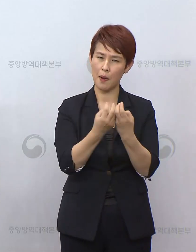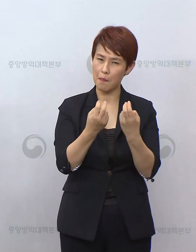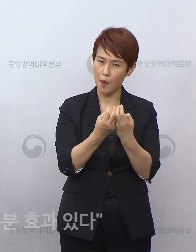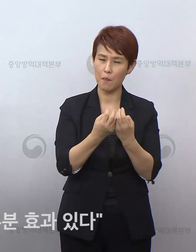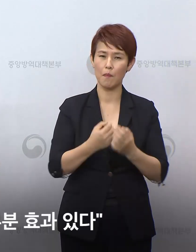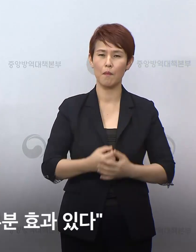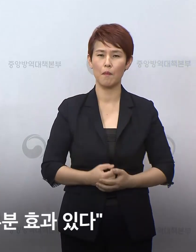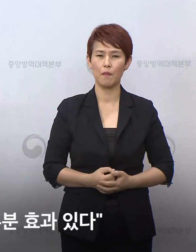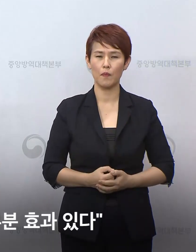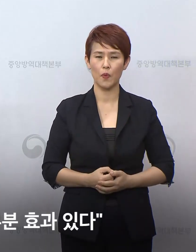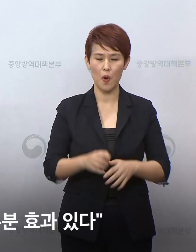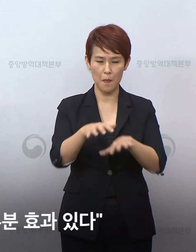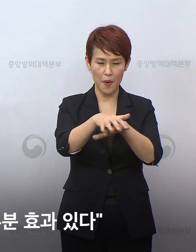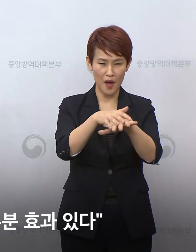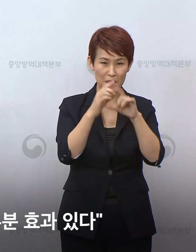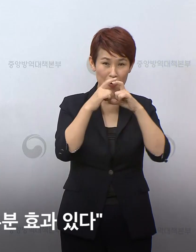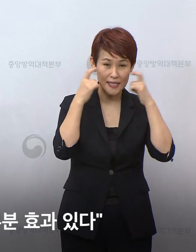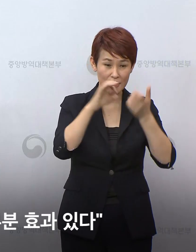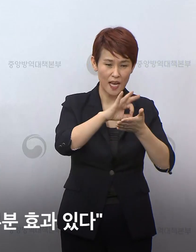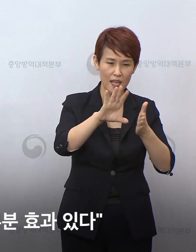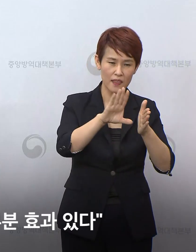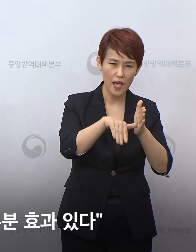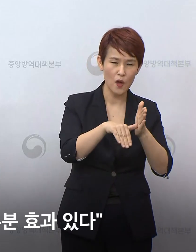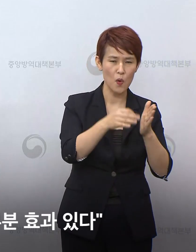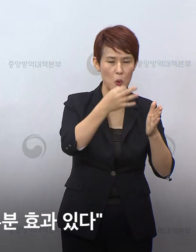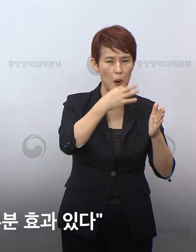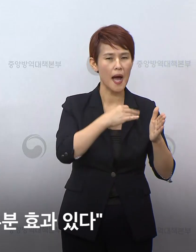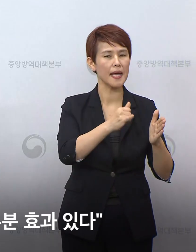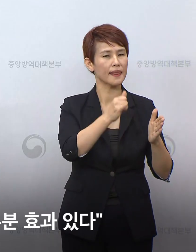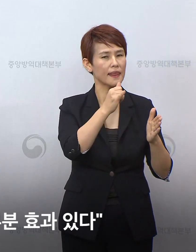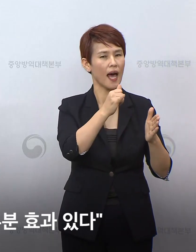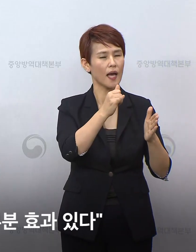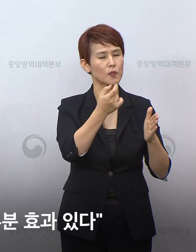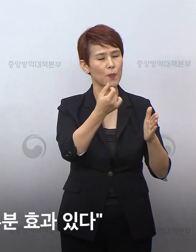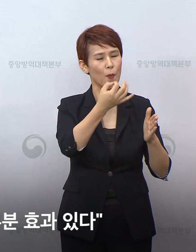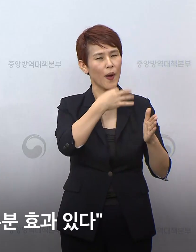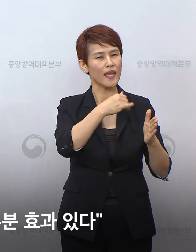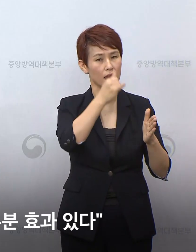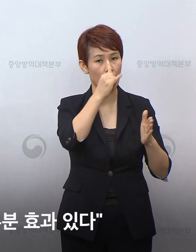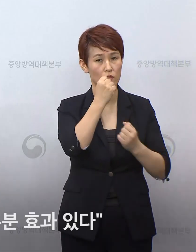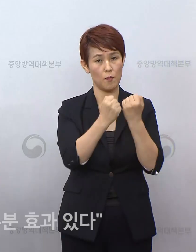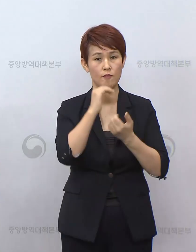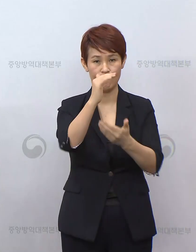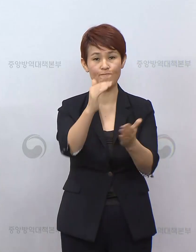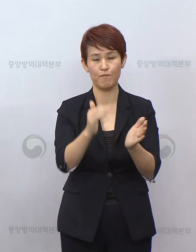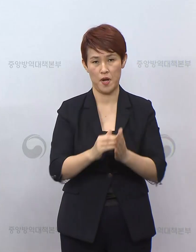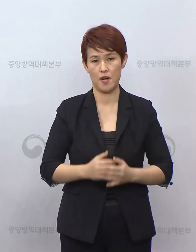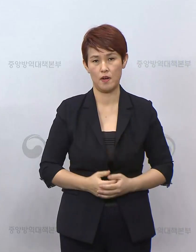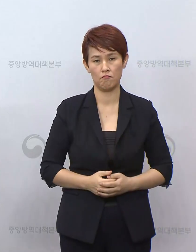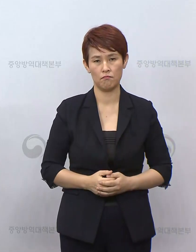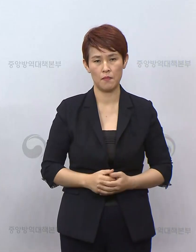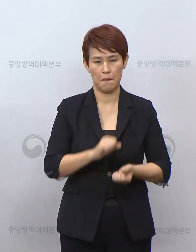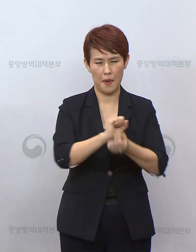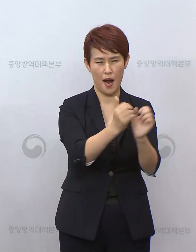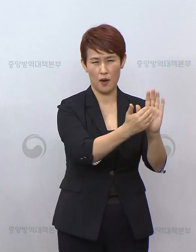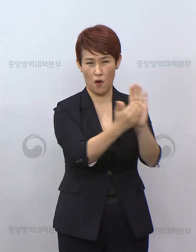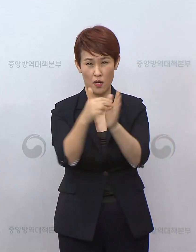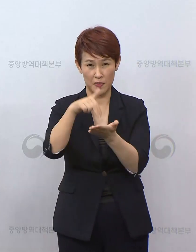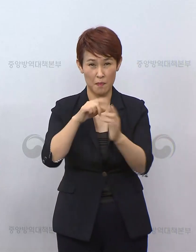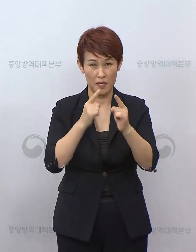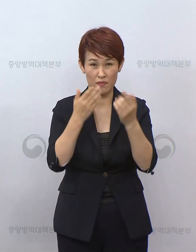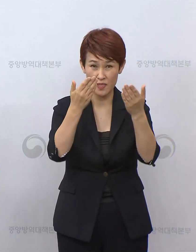방법 그리고 면 마스크를 써도 일정 부분 효과가 있다라는 그런 말씀을 드렸습니다. 저희가 방역 차원에서